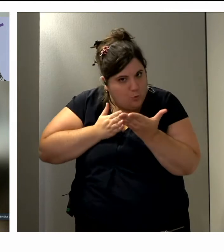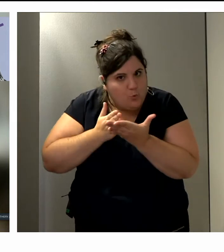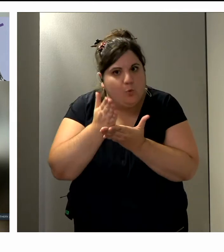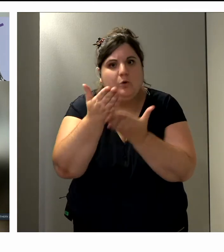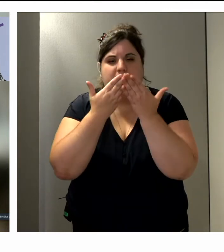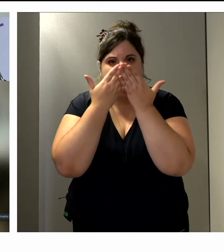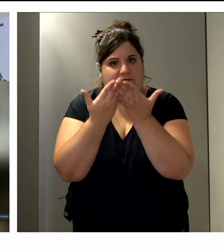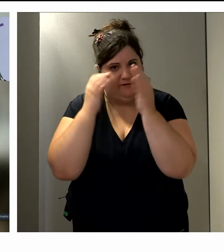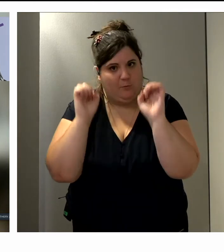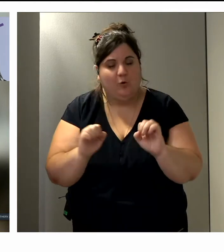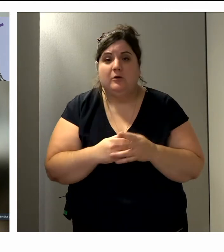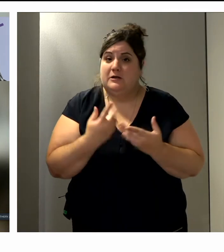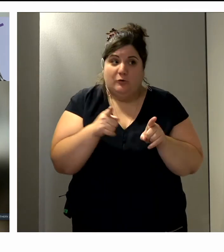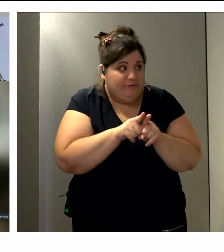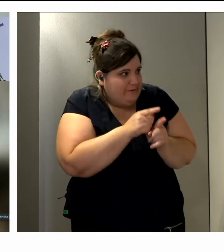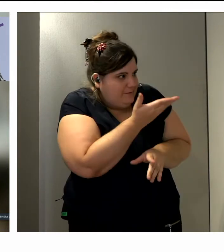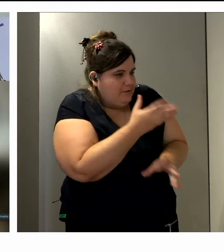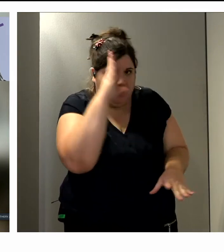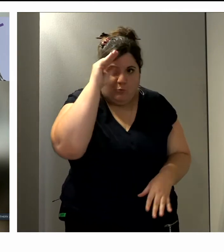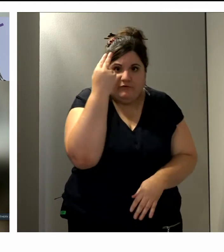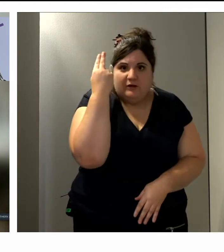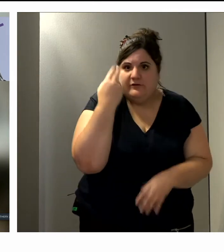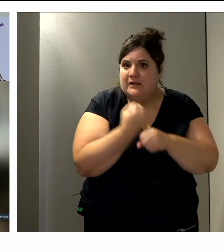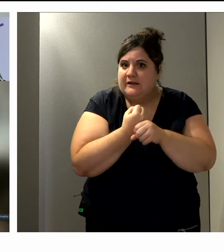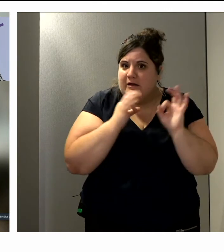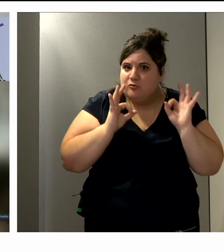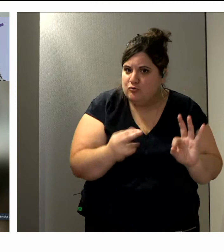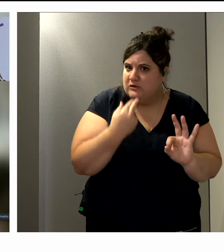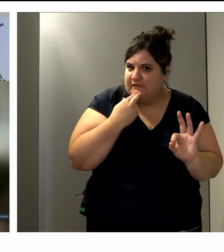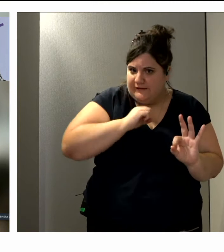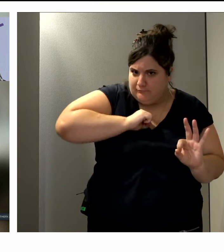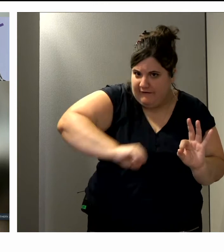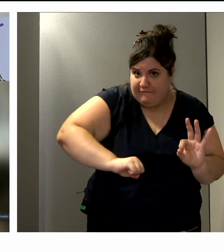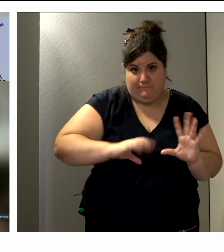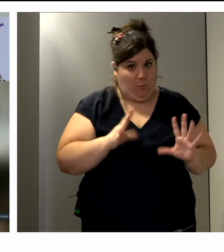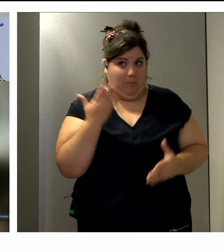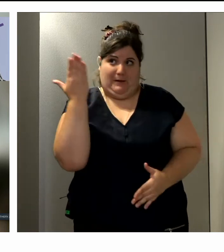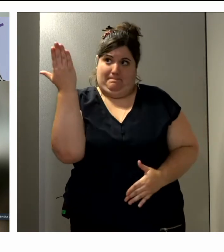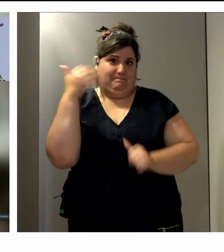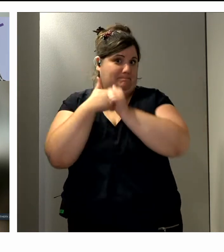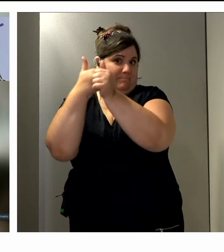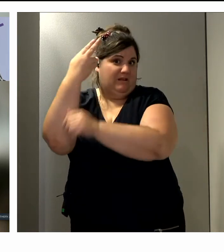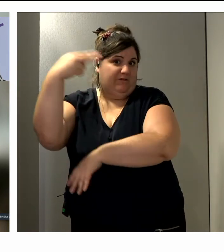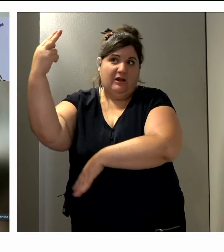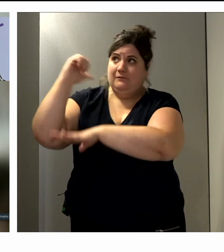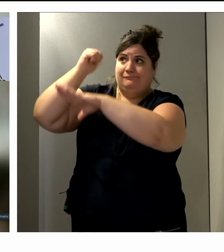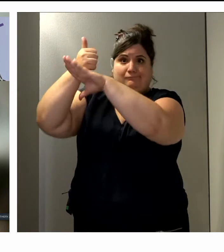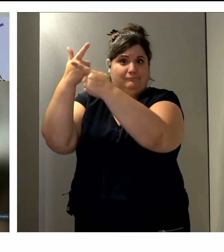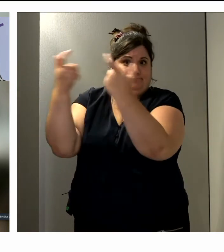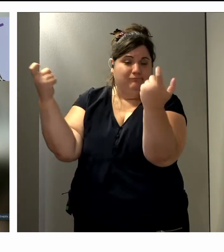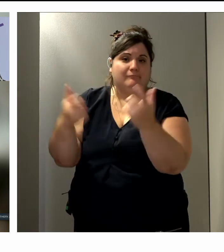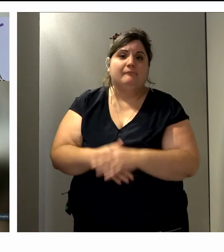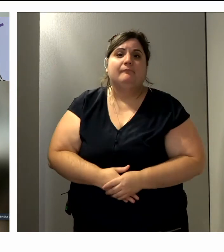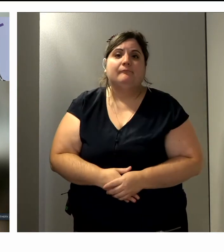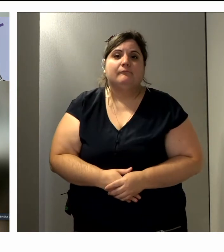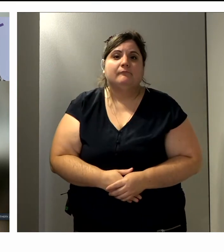personnel universitaire puisse faire son travail aussi convenablement et de manière efficace. Mais le problème, c'est que cette